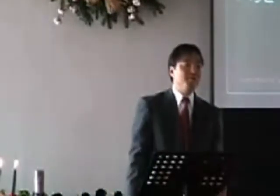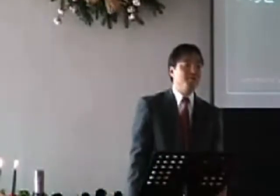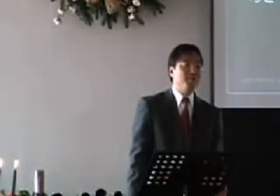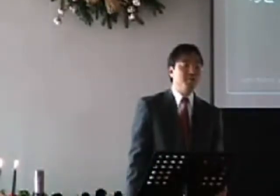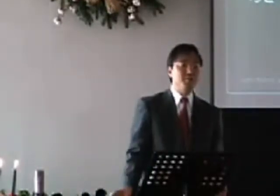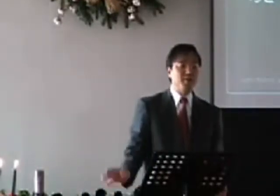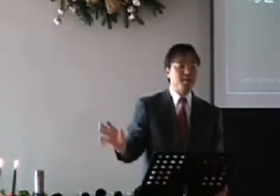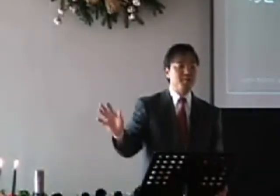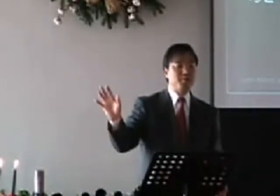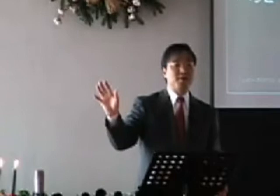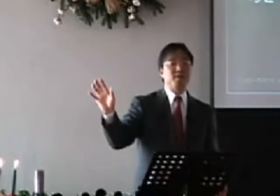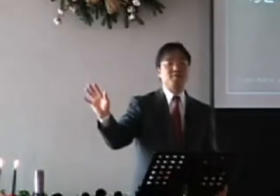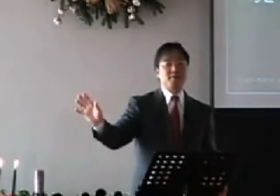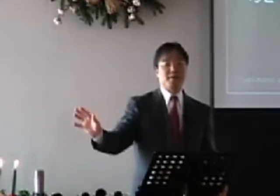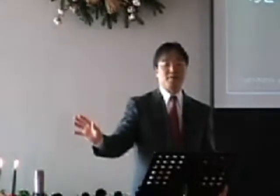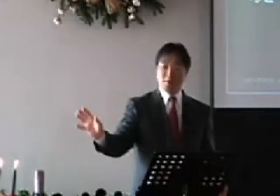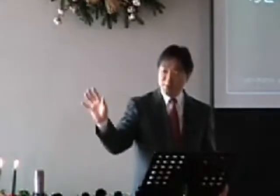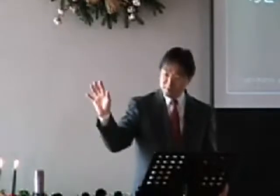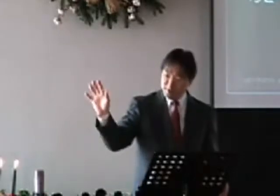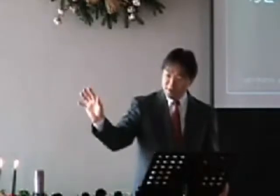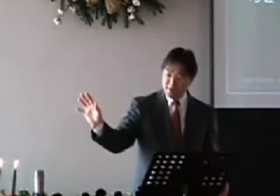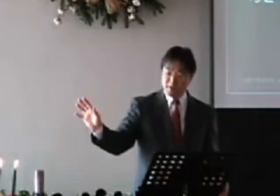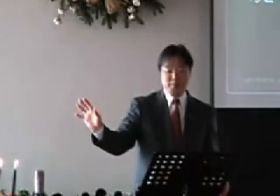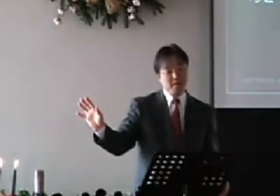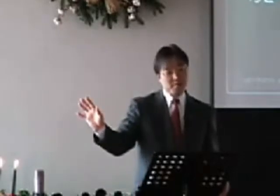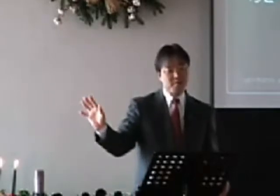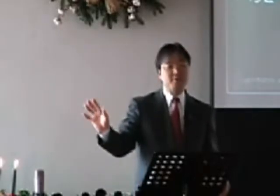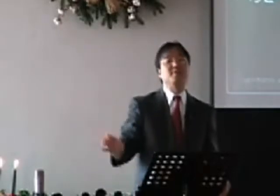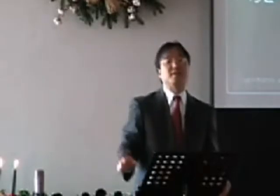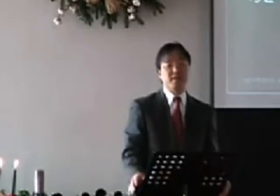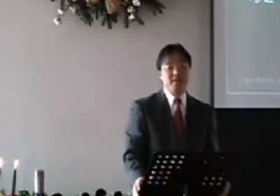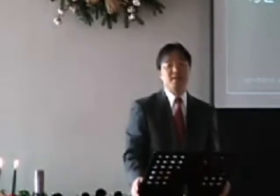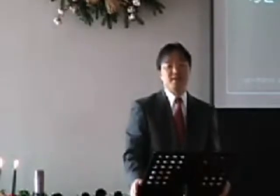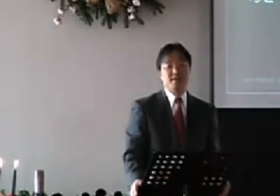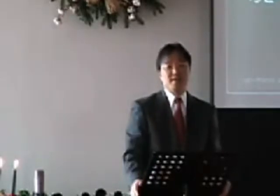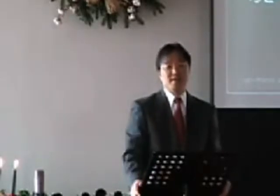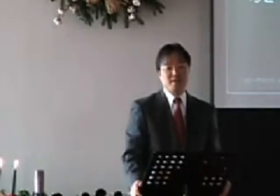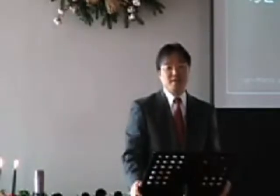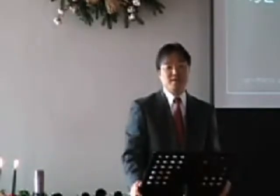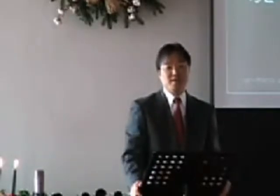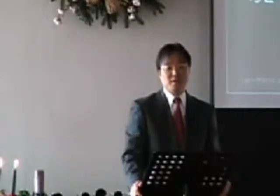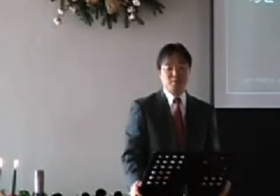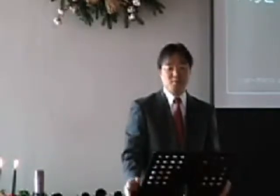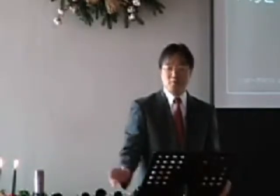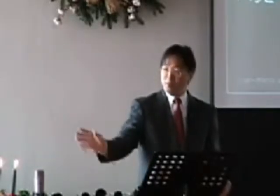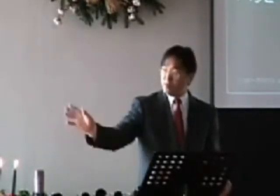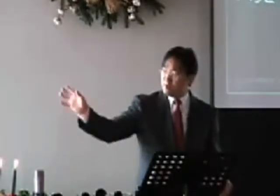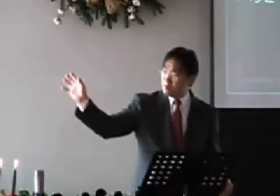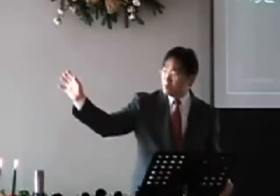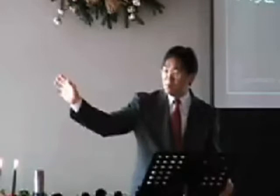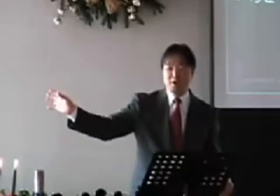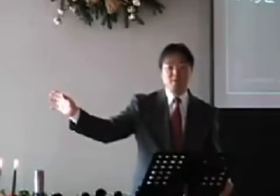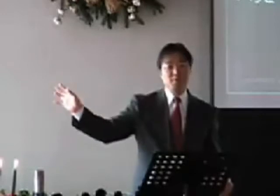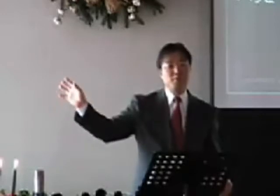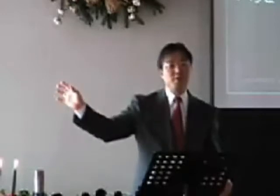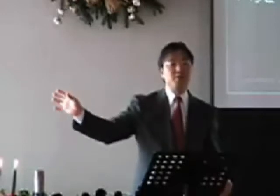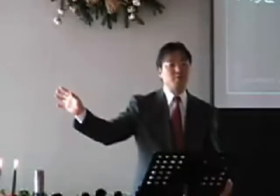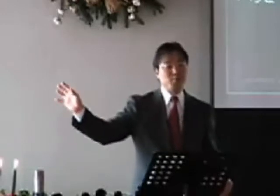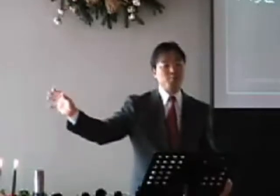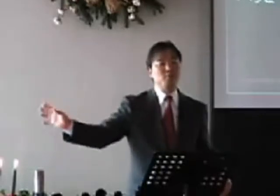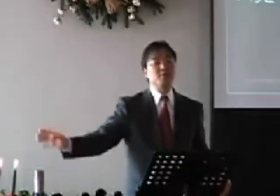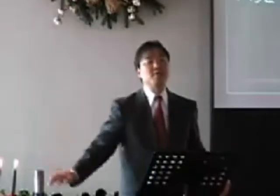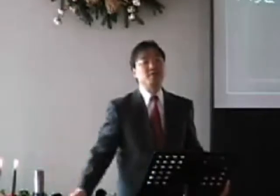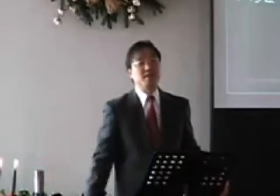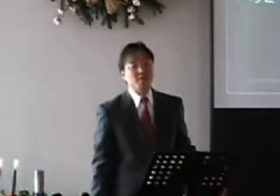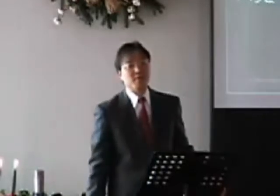ね。あれが昔広島百貨店というね、本当に長所簿の、いつ壊れてもしょうがないような